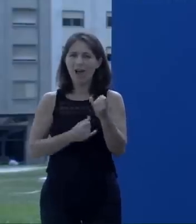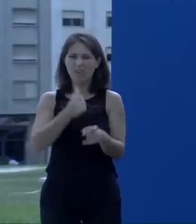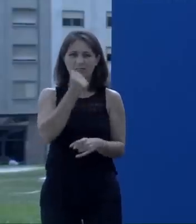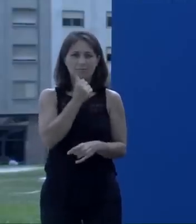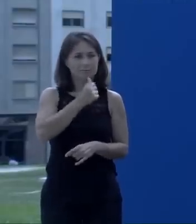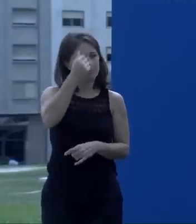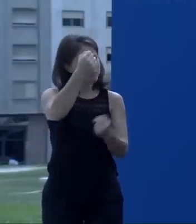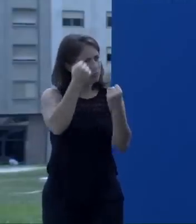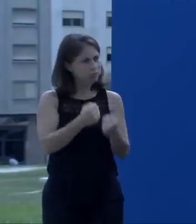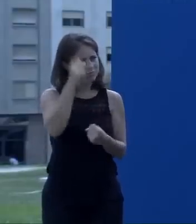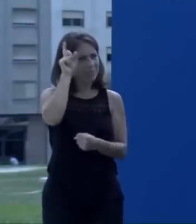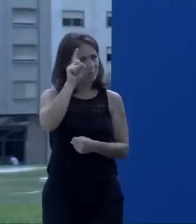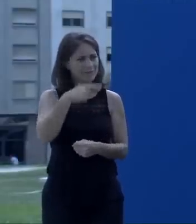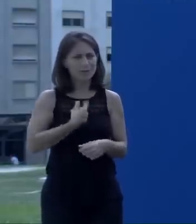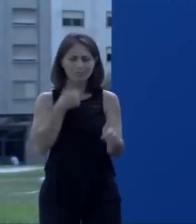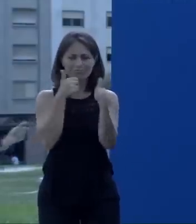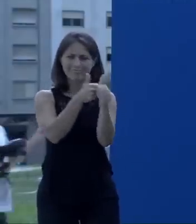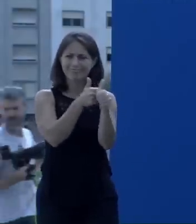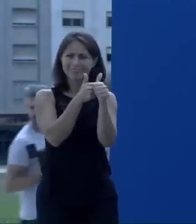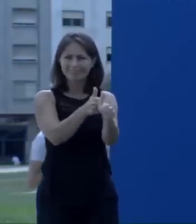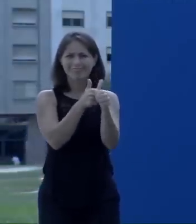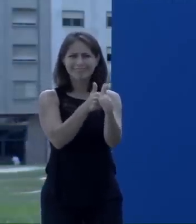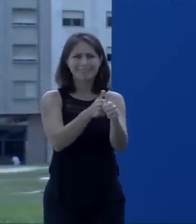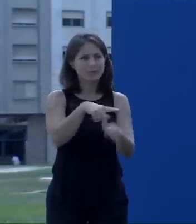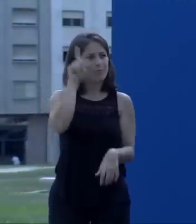mestre, poder seguir os pasos do profesor,